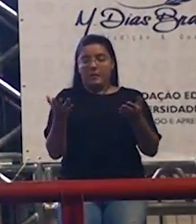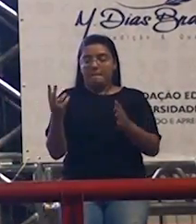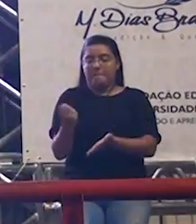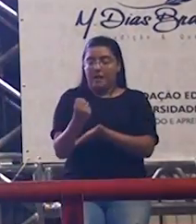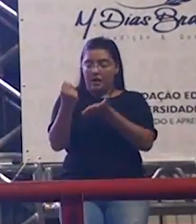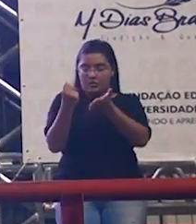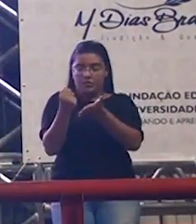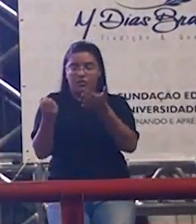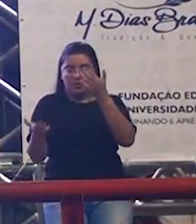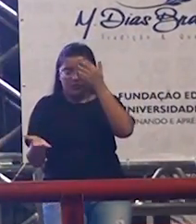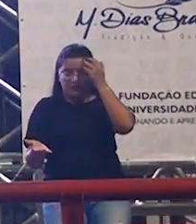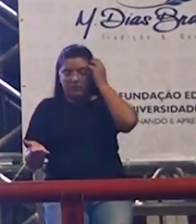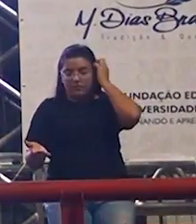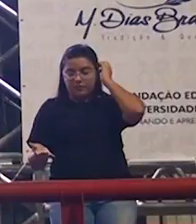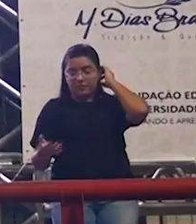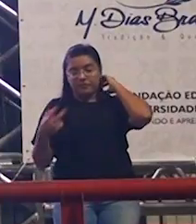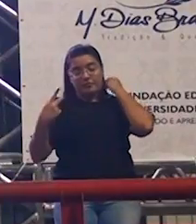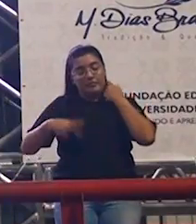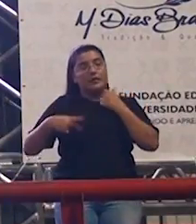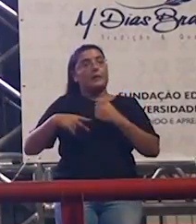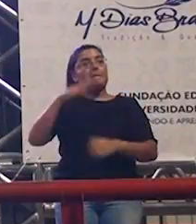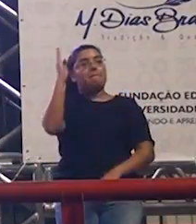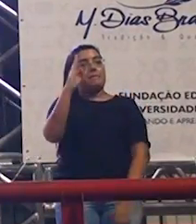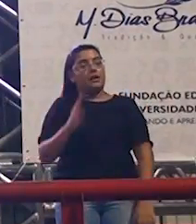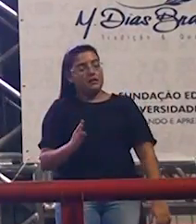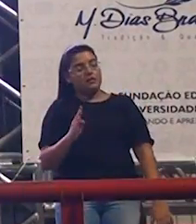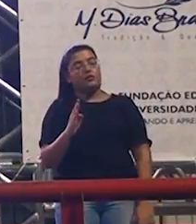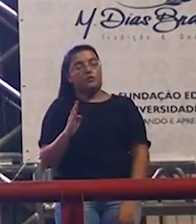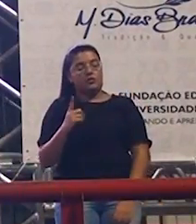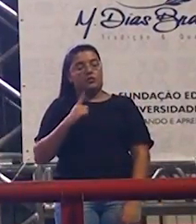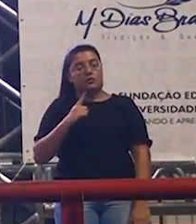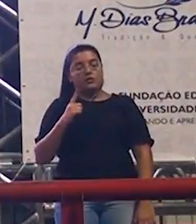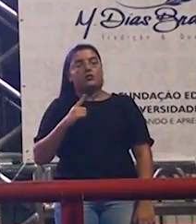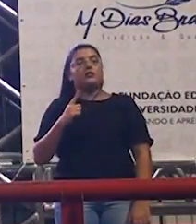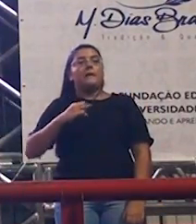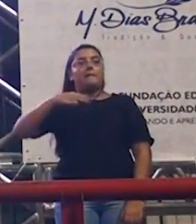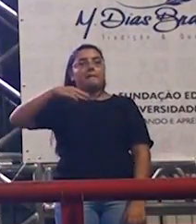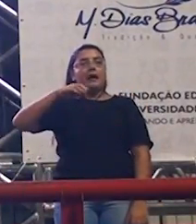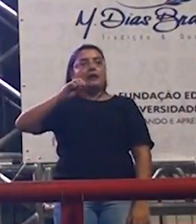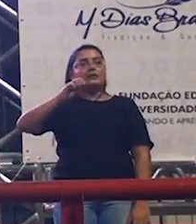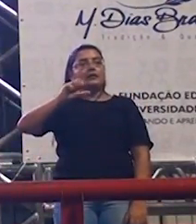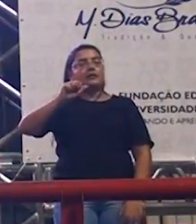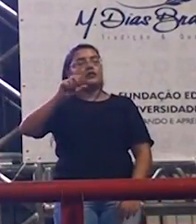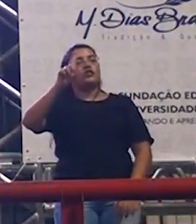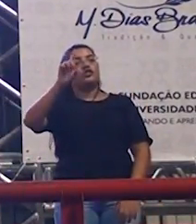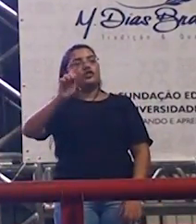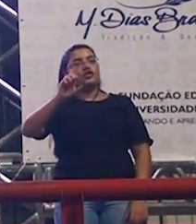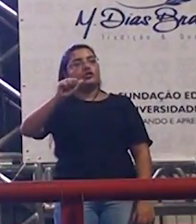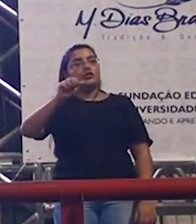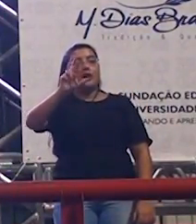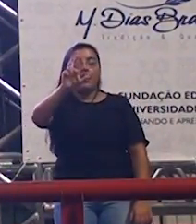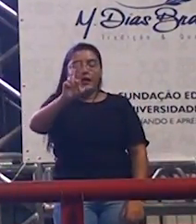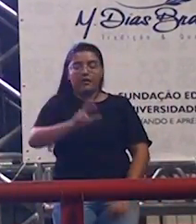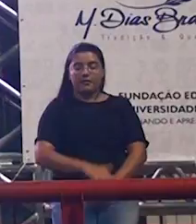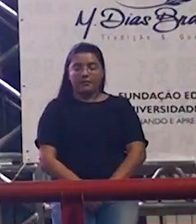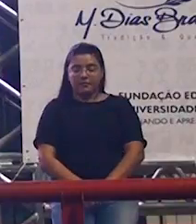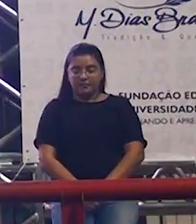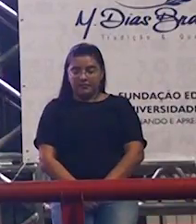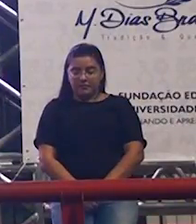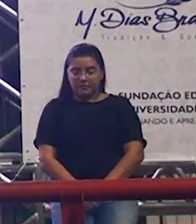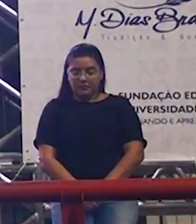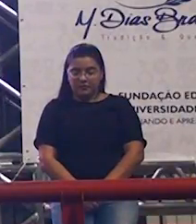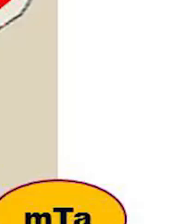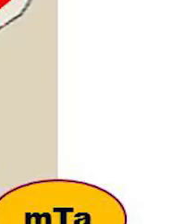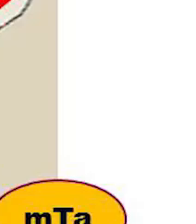básica. Quando você trabalha o Brasil, nós temos massas de ar. Está aqui as massas de ar que mais atuam no